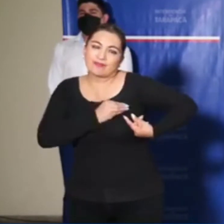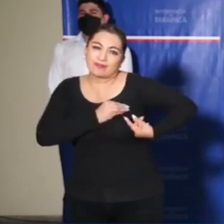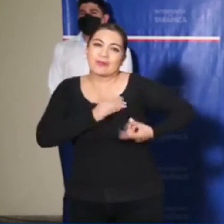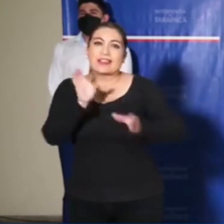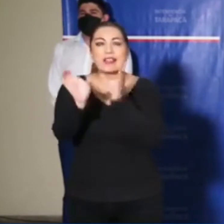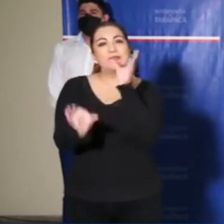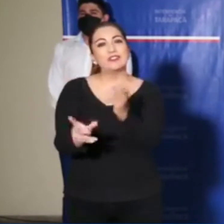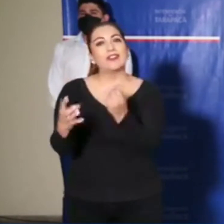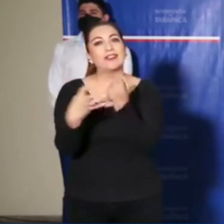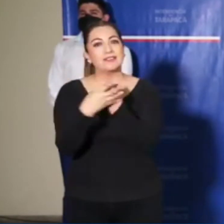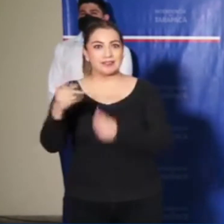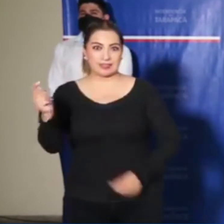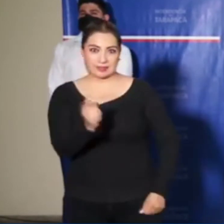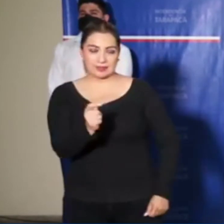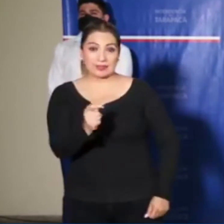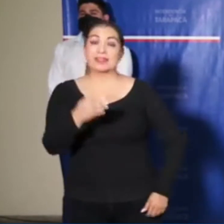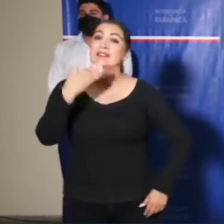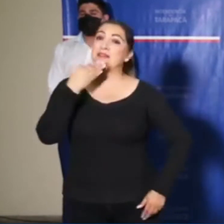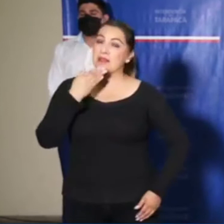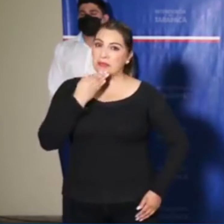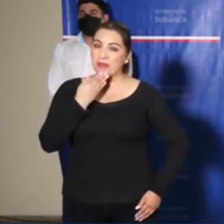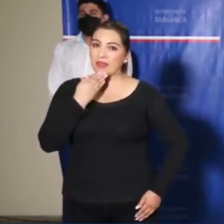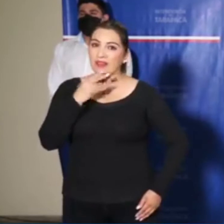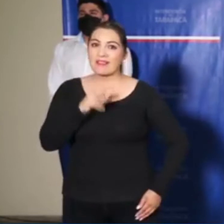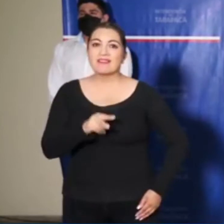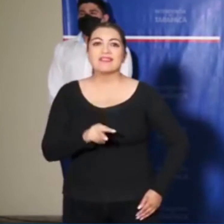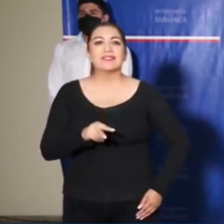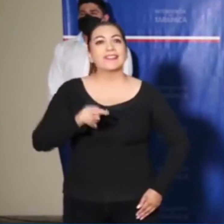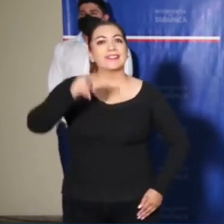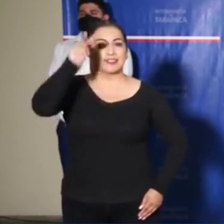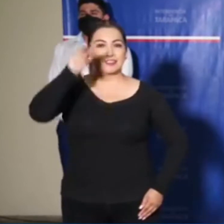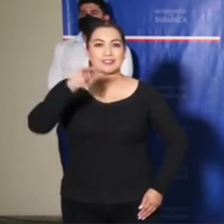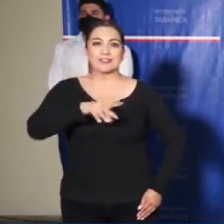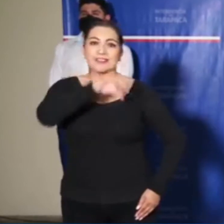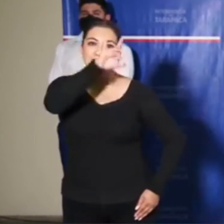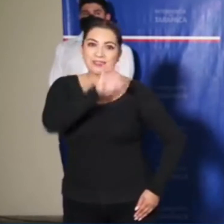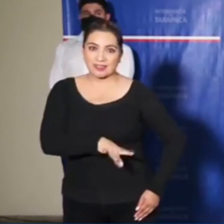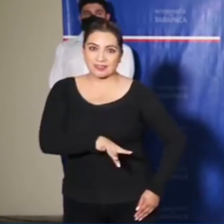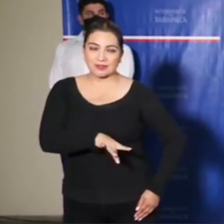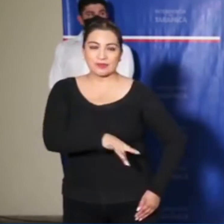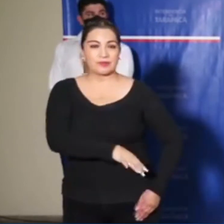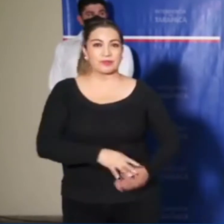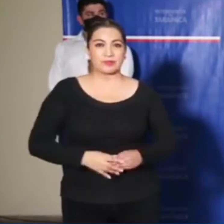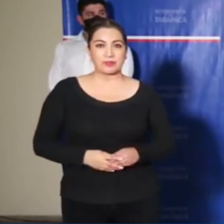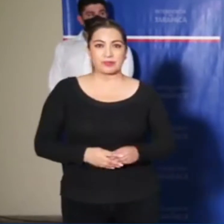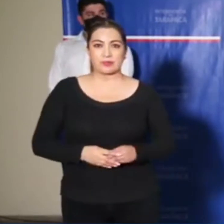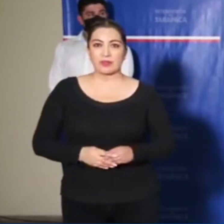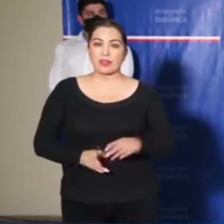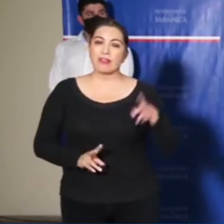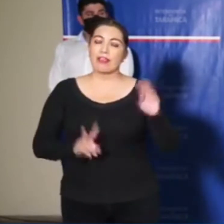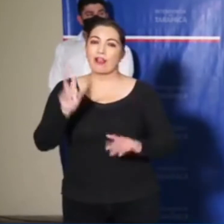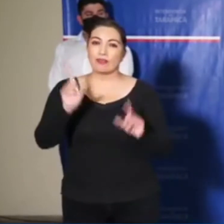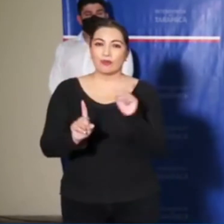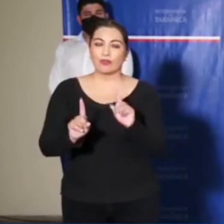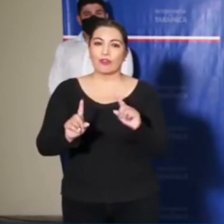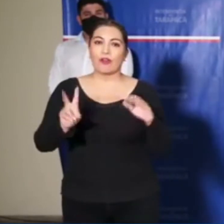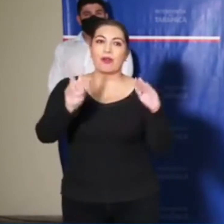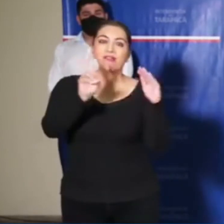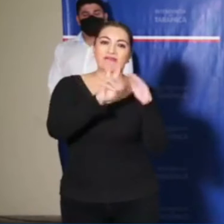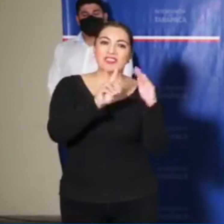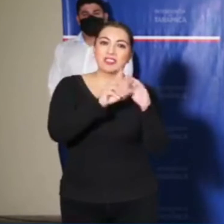tarapaqueños, y no solamente de los tarapaqueños, sino que del norte del país y de nuestros vecinos